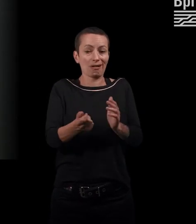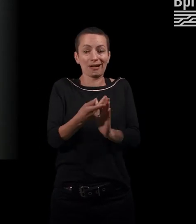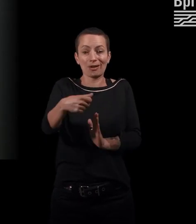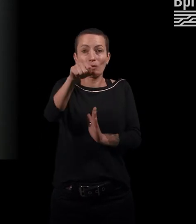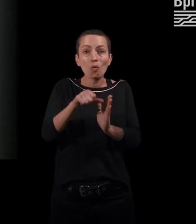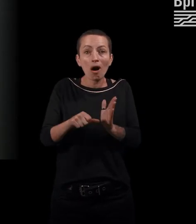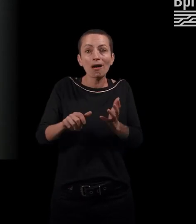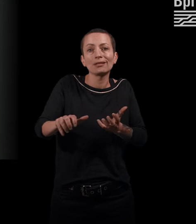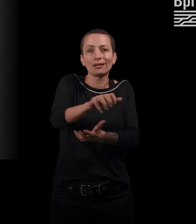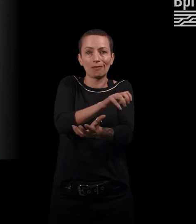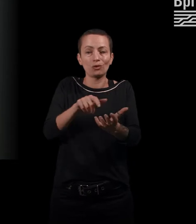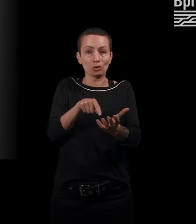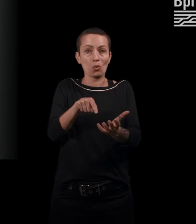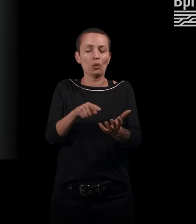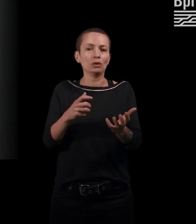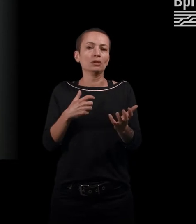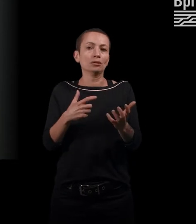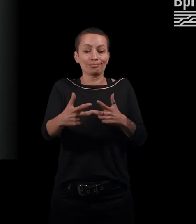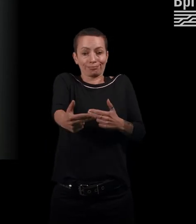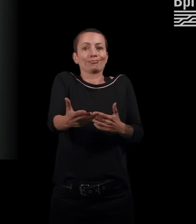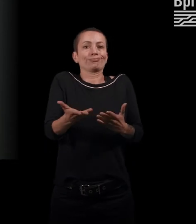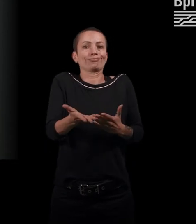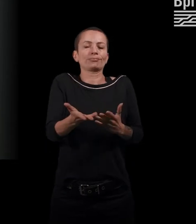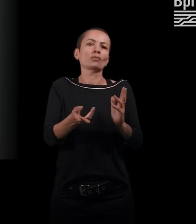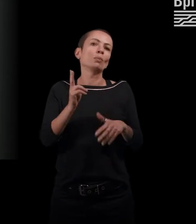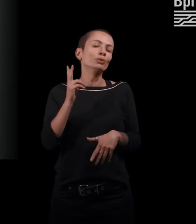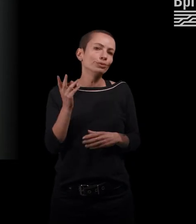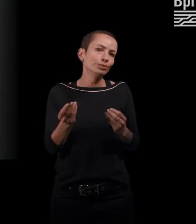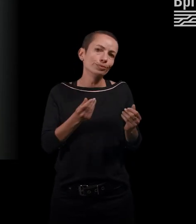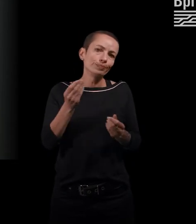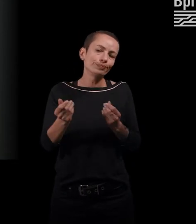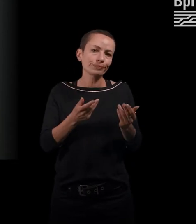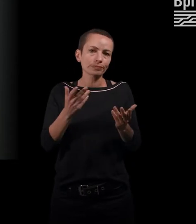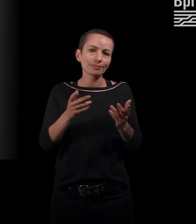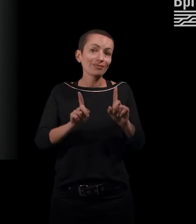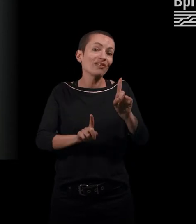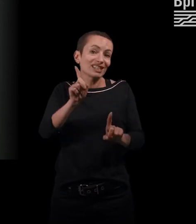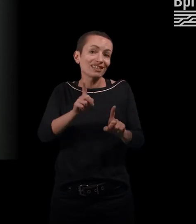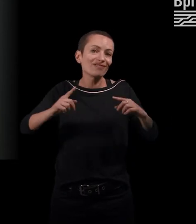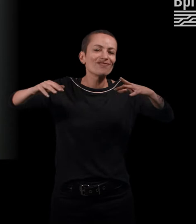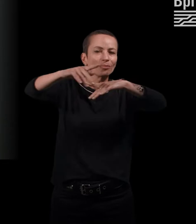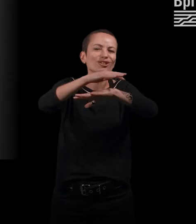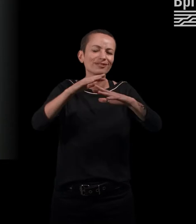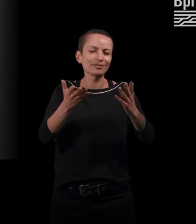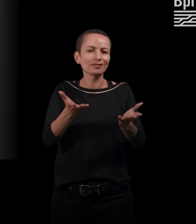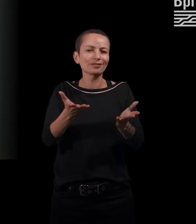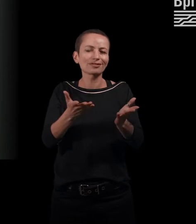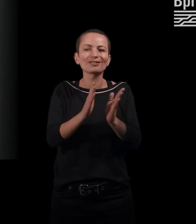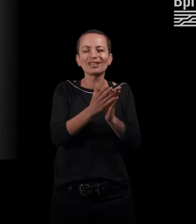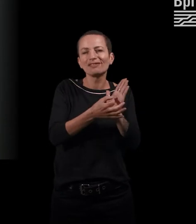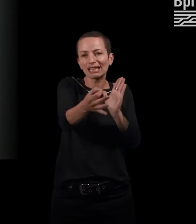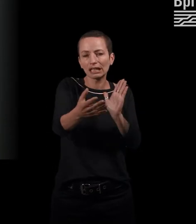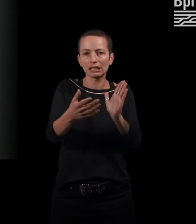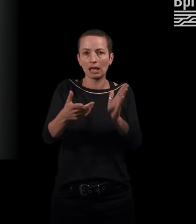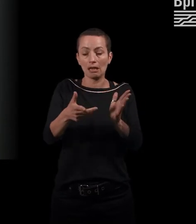pendant ces quelques mois qu'a duré la partie la plus, disons, festive, comme je dis, dans les